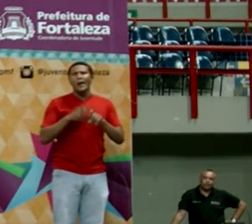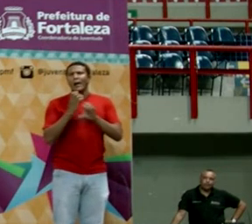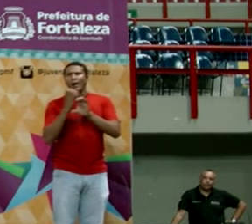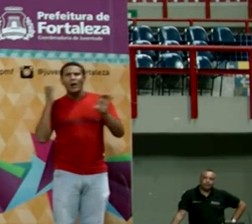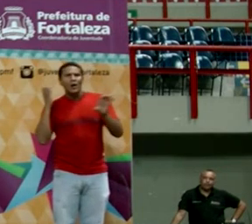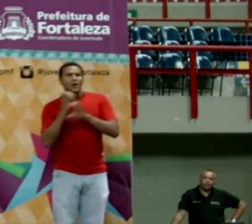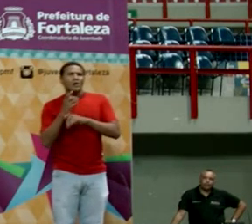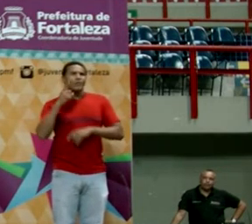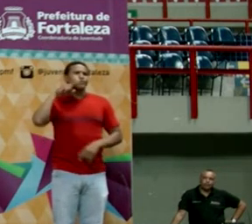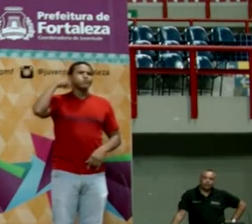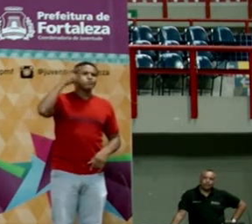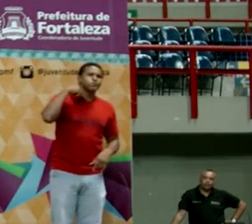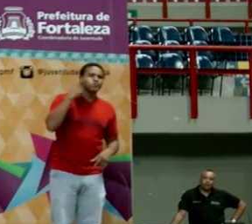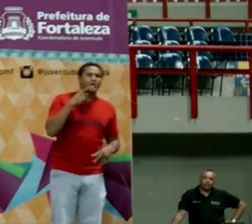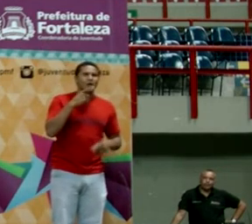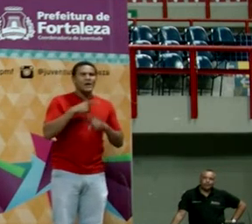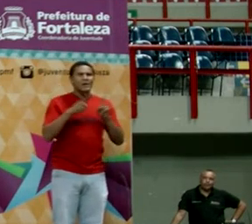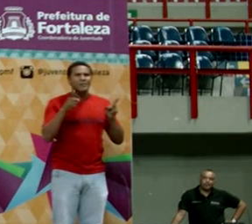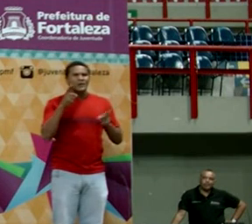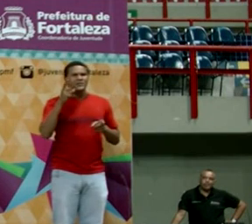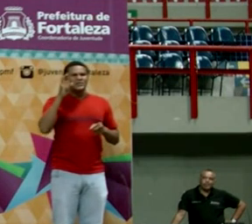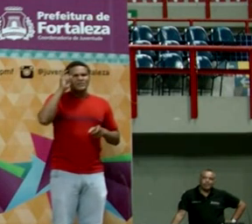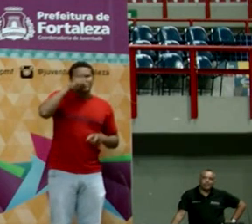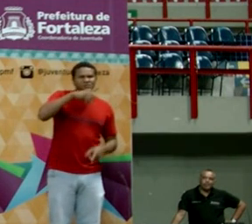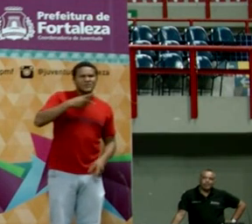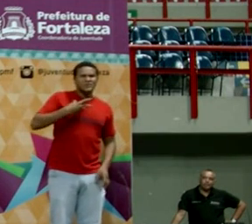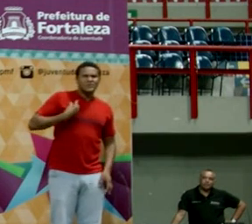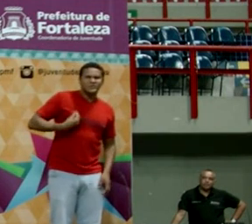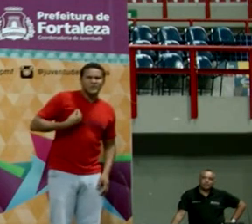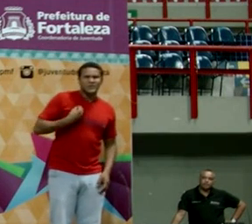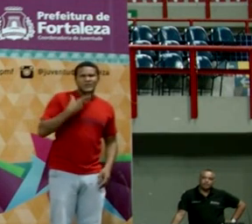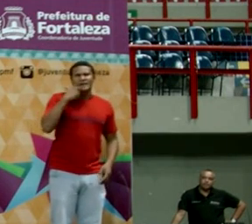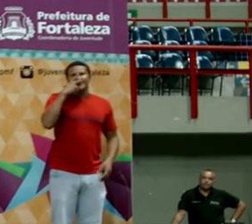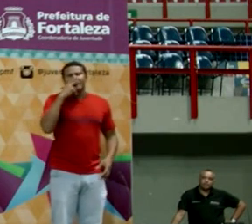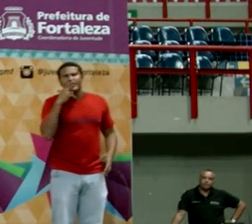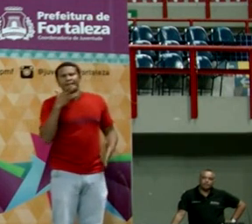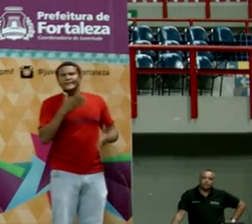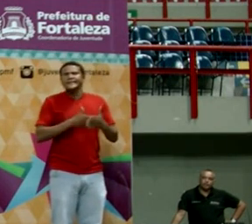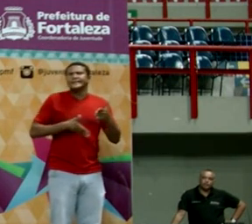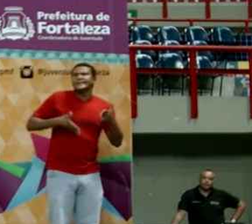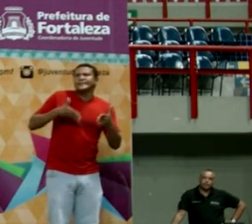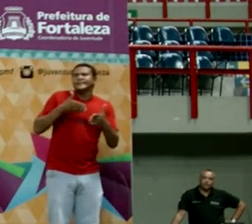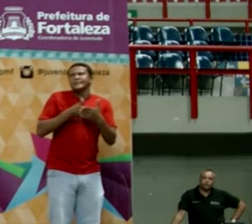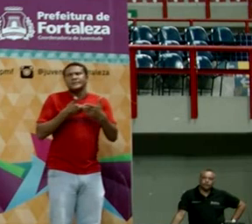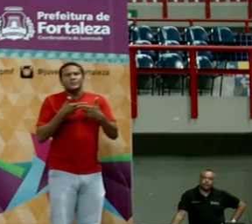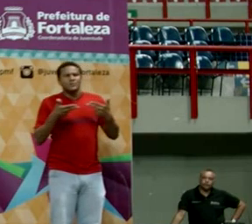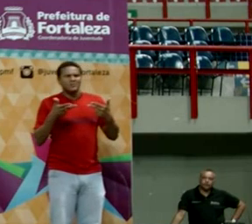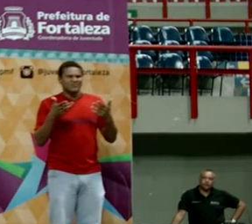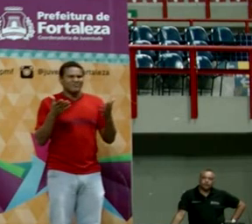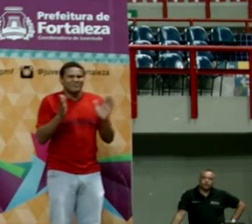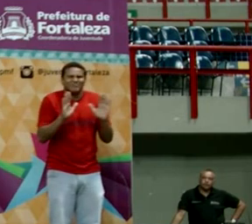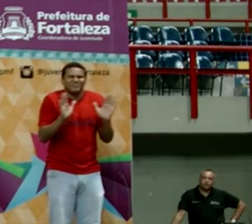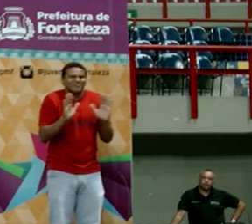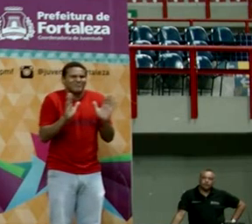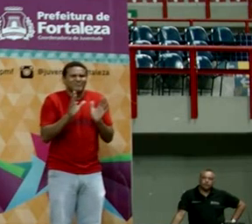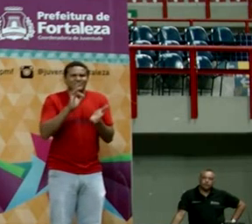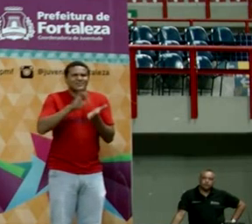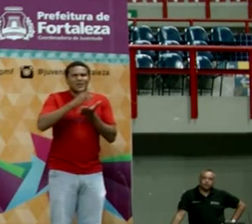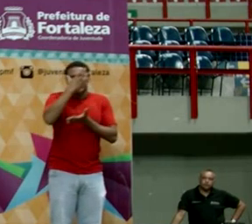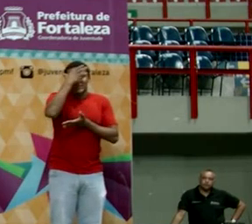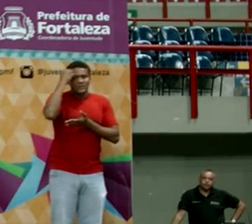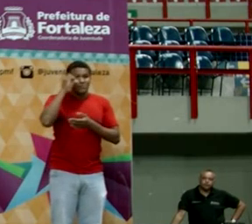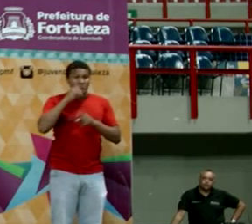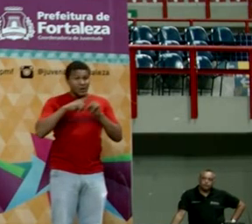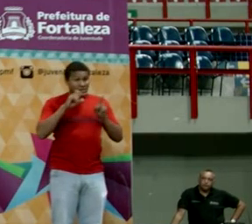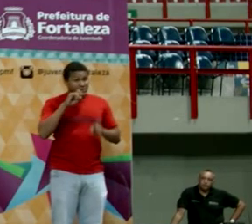ser advogado, mas você vem de uma situação que parece que vai te impedir de alguma coisa, isso não é verdade, cara. Agora,